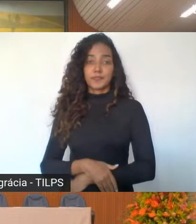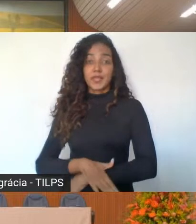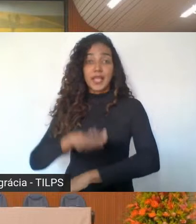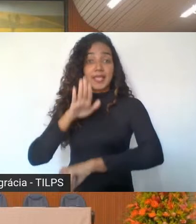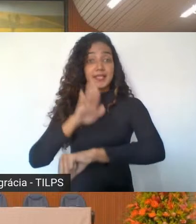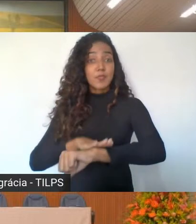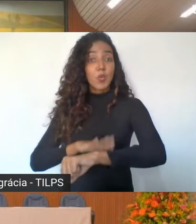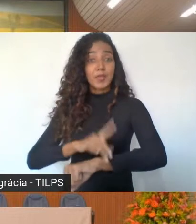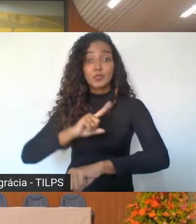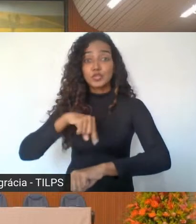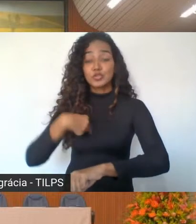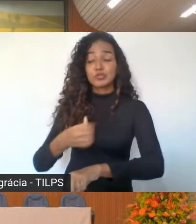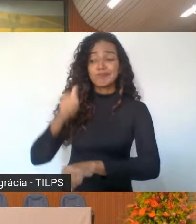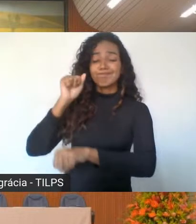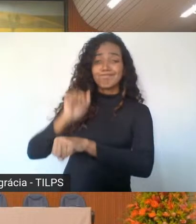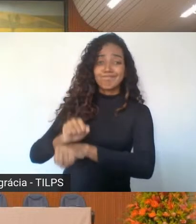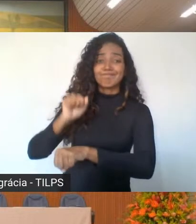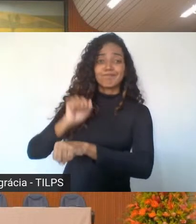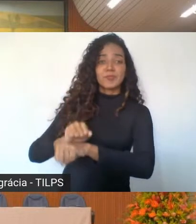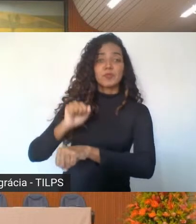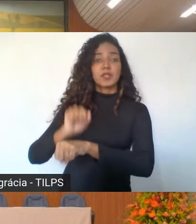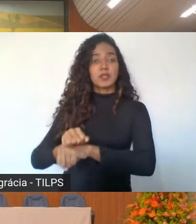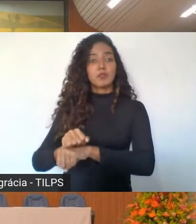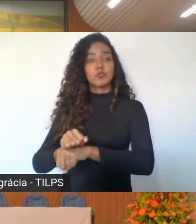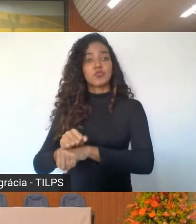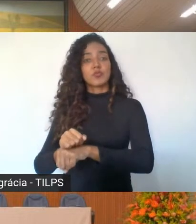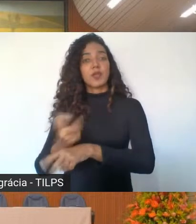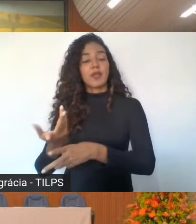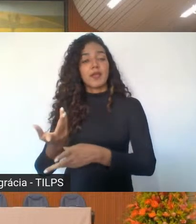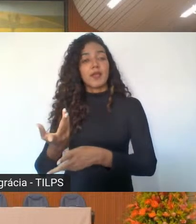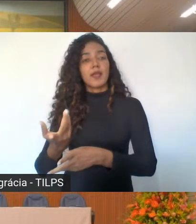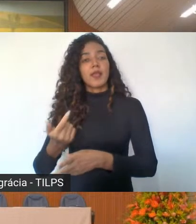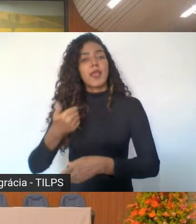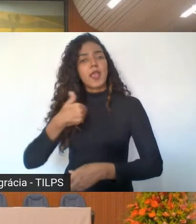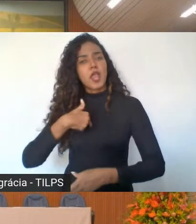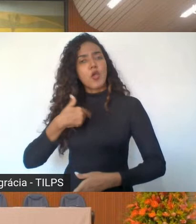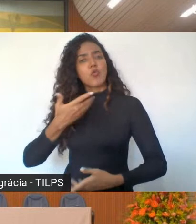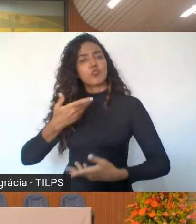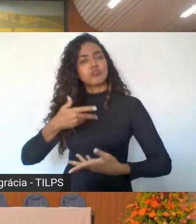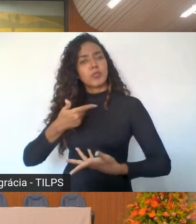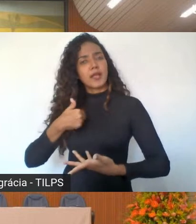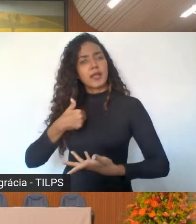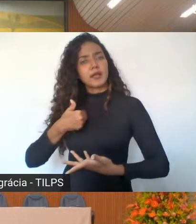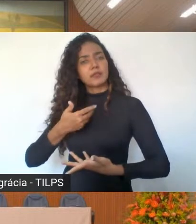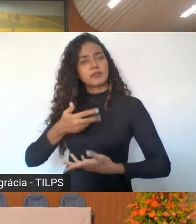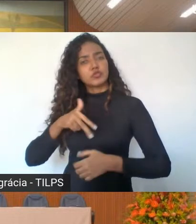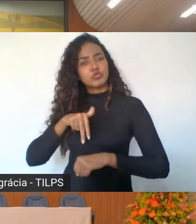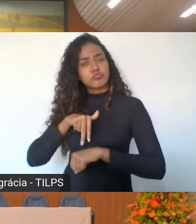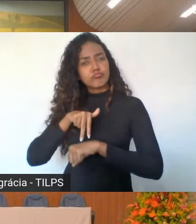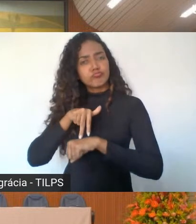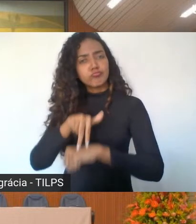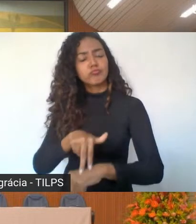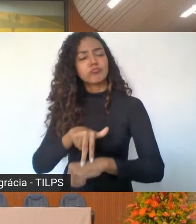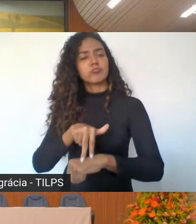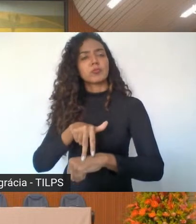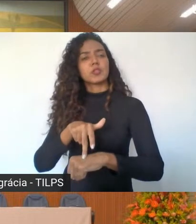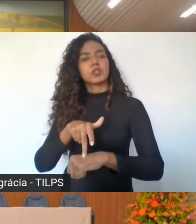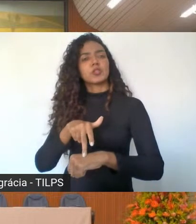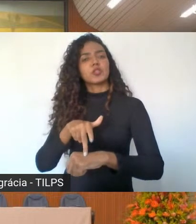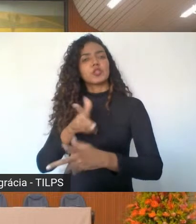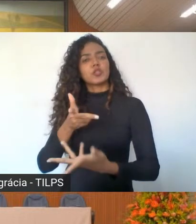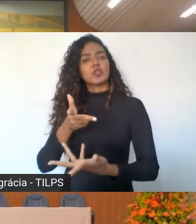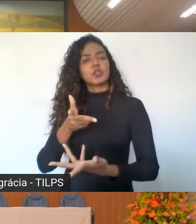retorno das nossas atividades presenciais, eu estarei aqui, e cada um, e cada uma de vocês.